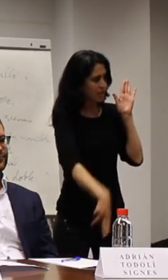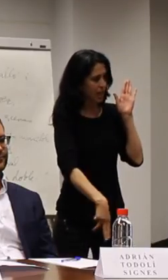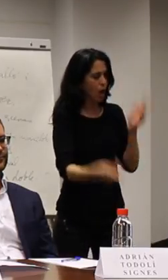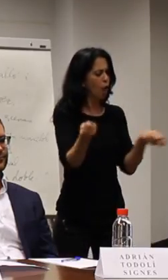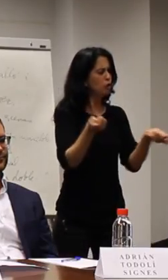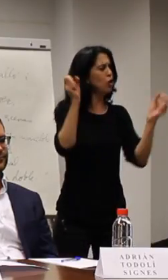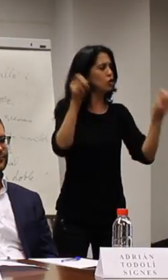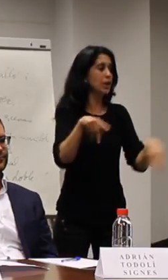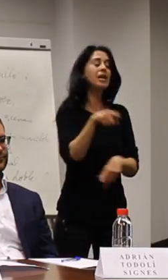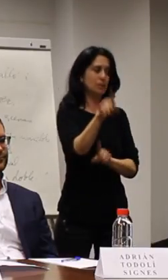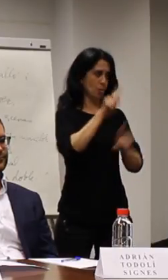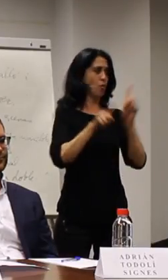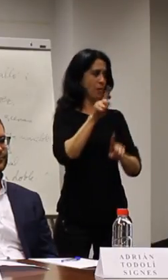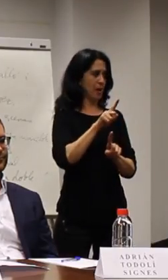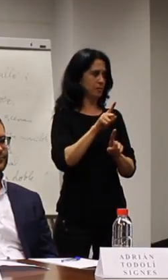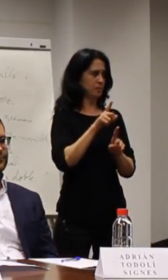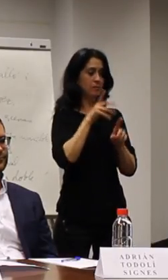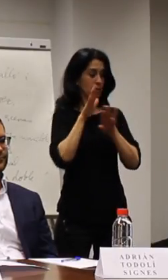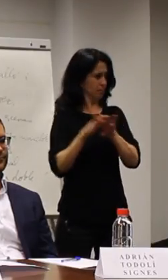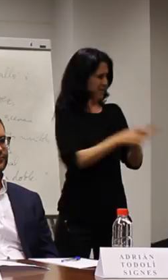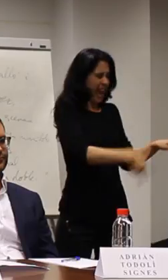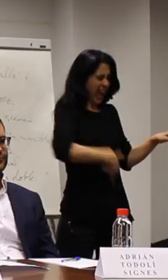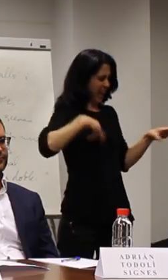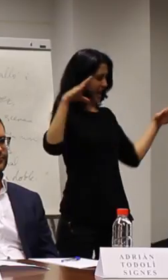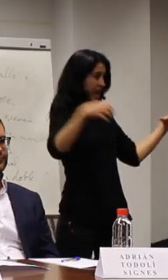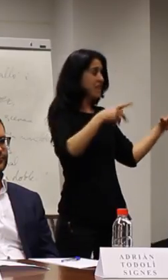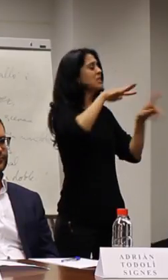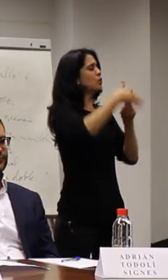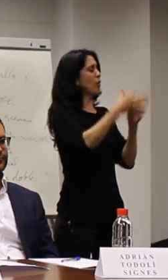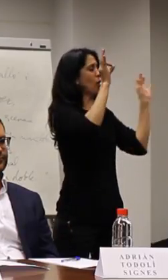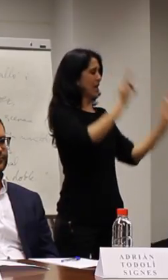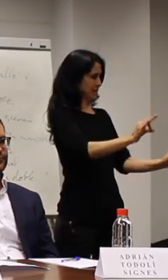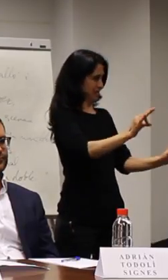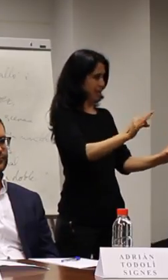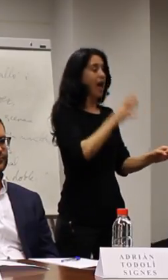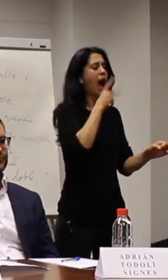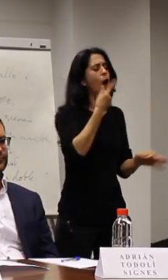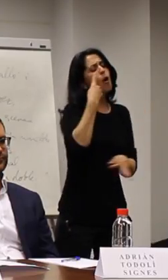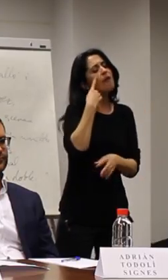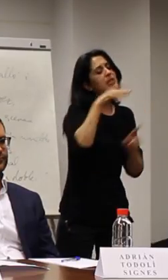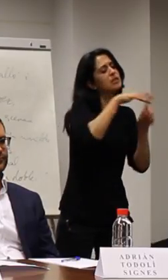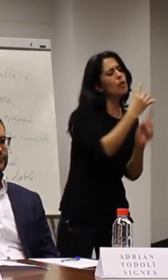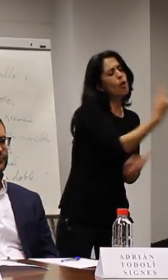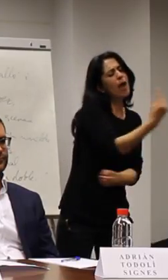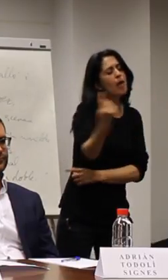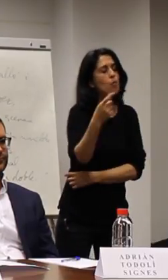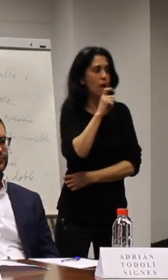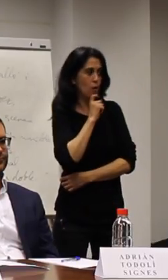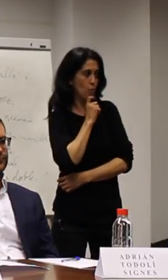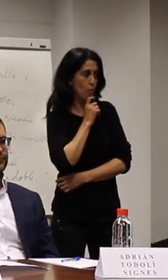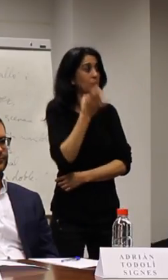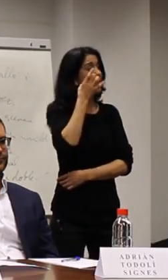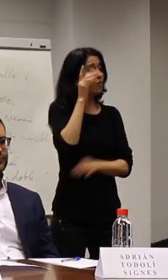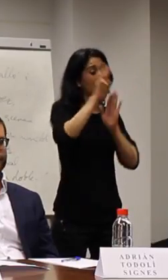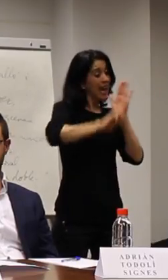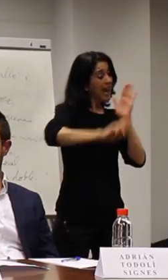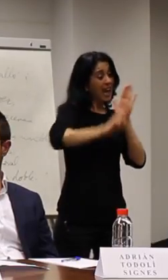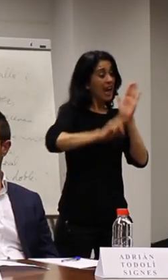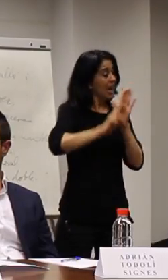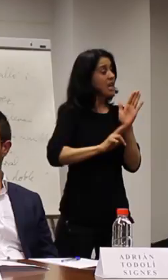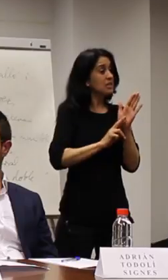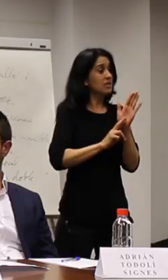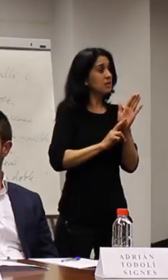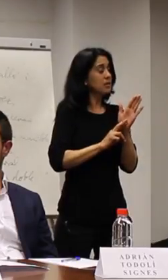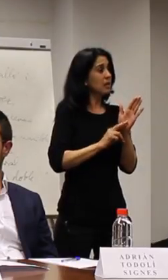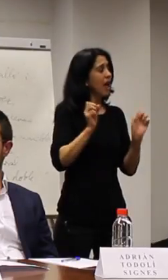ya vamos a entrar a casos concretos, si queréis. Ya vamos a ver cada caso cómo se organiza. Hay una deficiente regulación legal porque en muchos temas fiscales no está